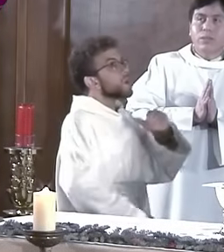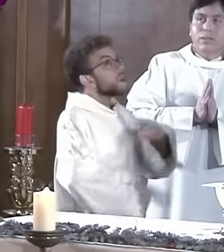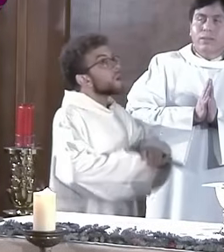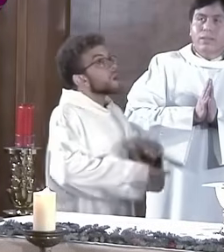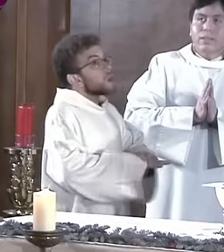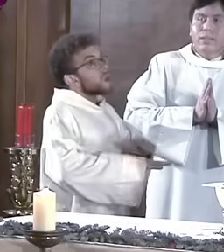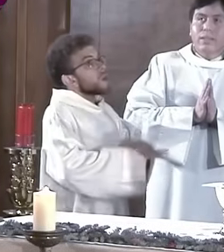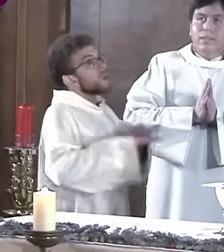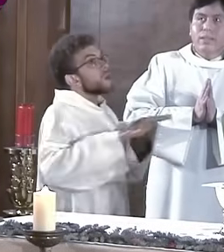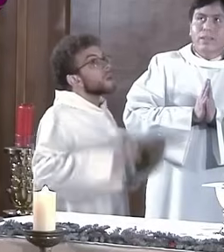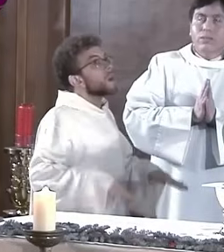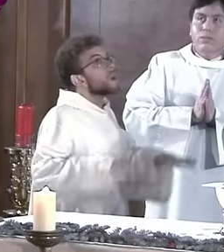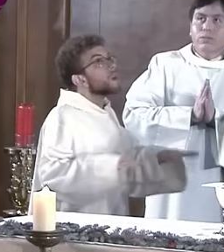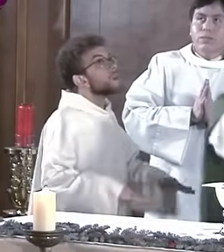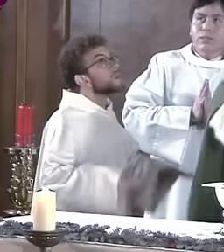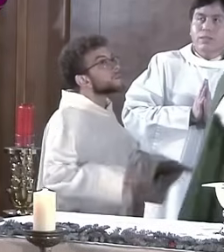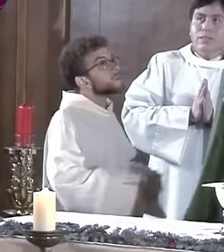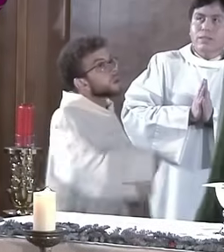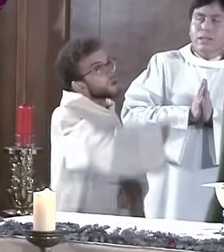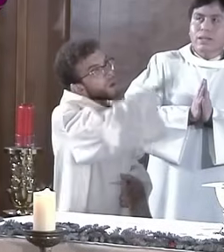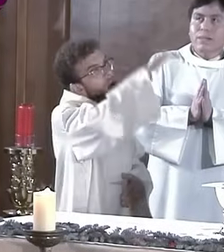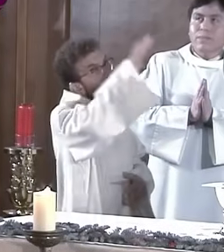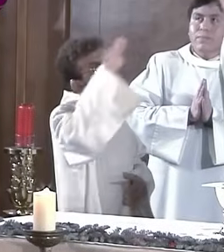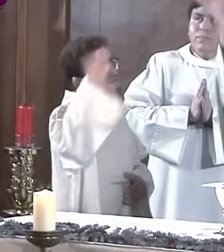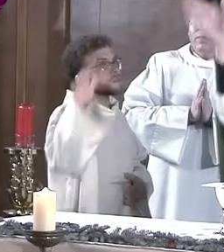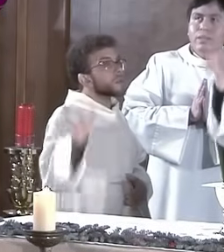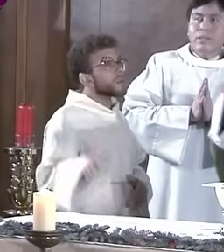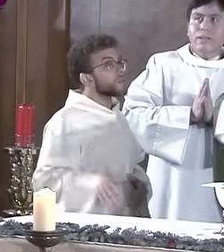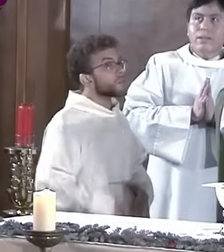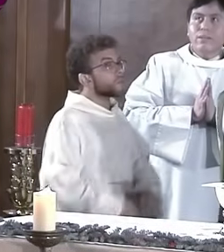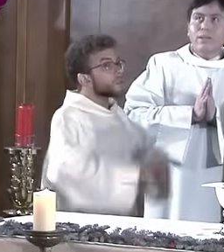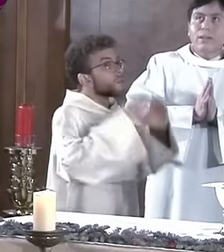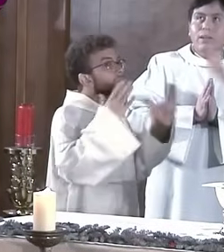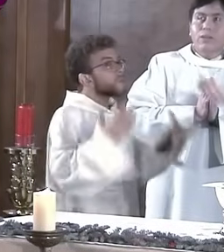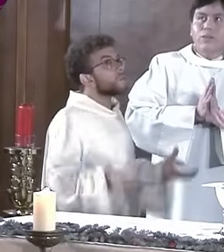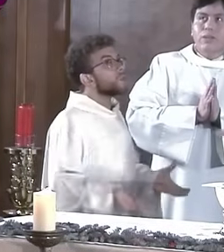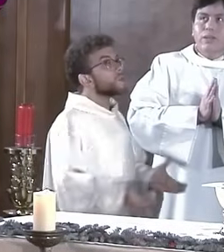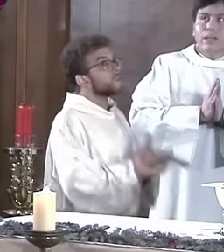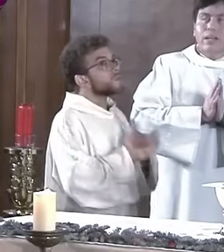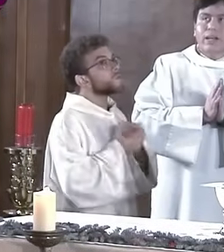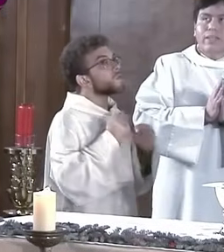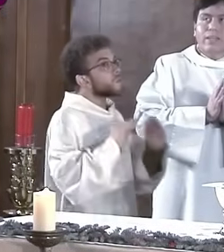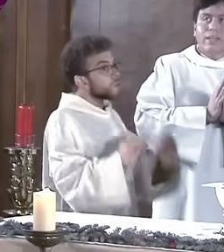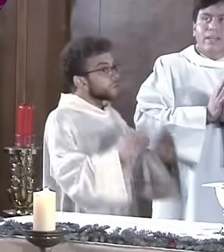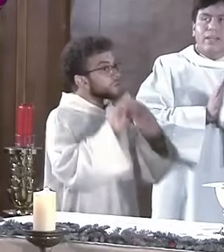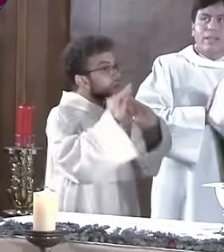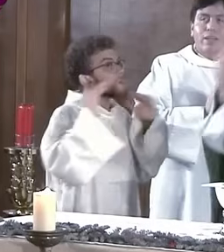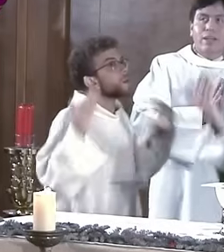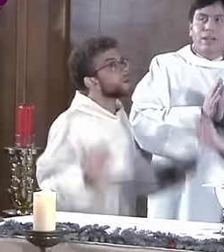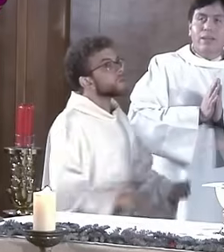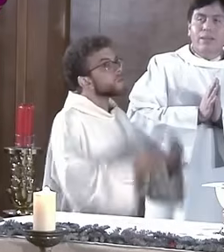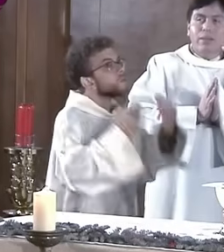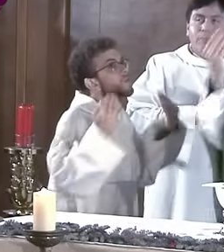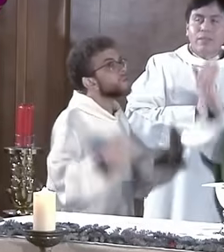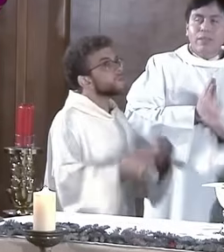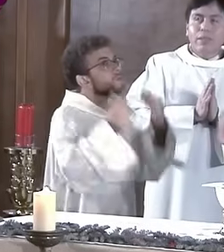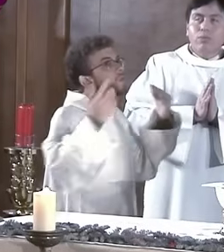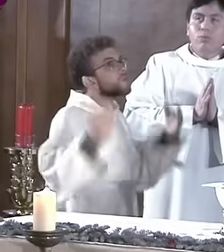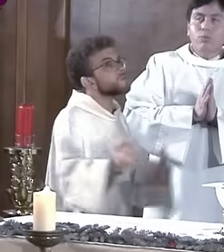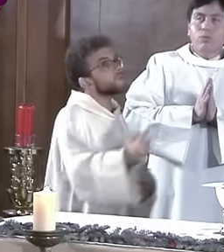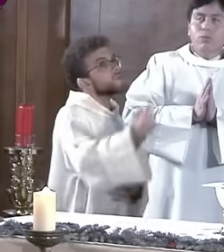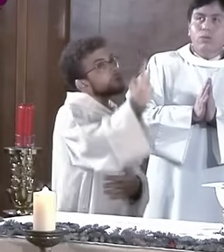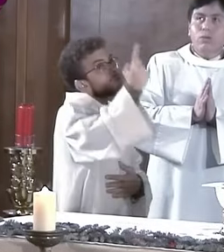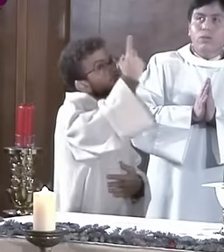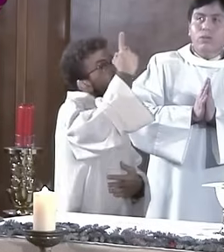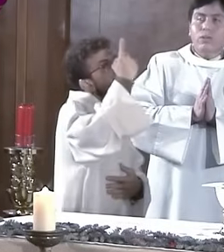universo. Llenos están el cielo y la tierra de